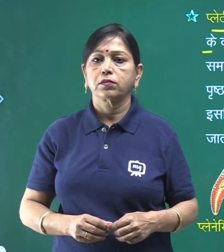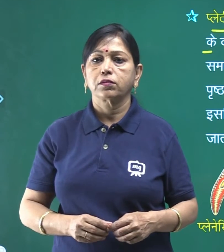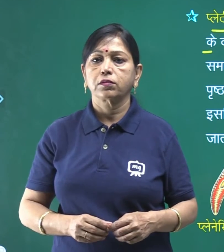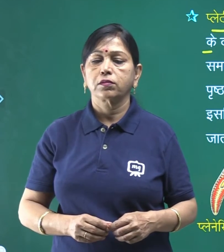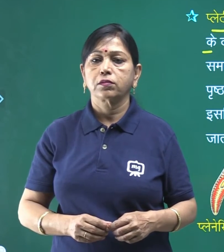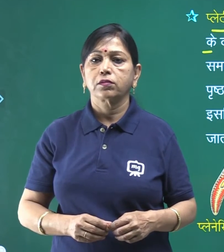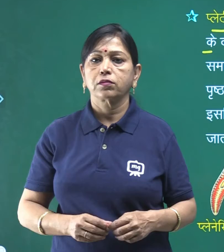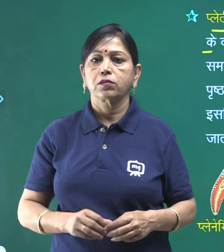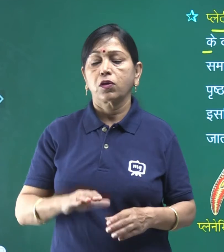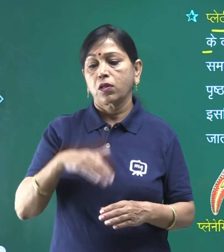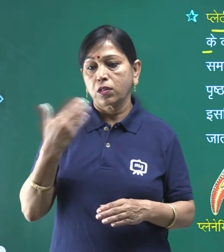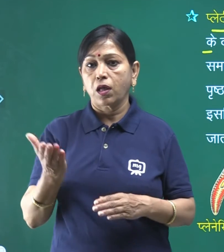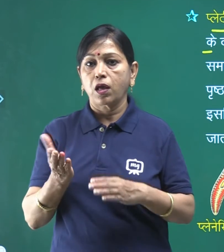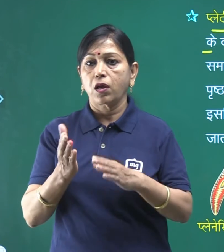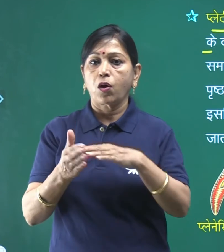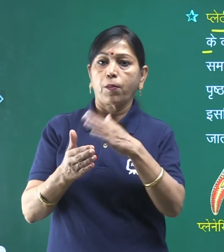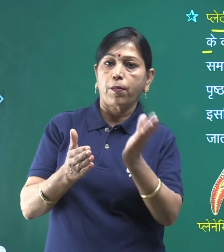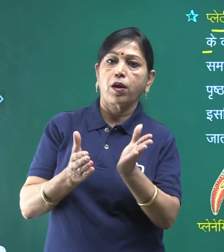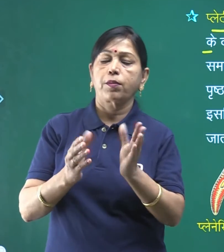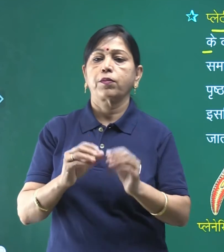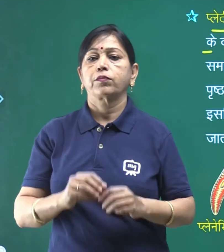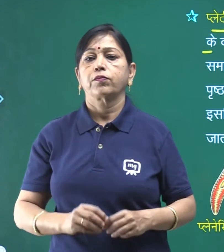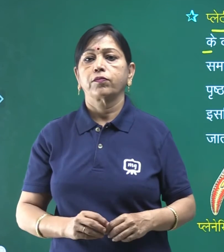दाएं और बाएं भाग की